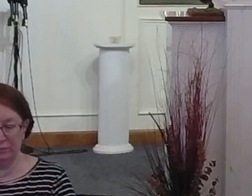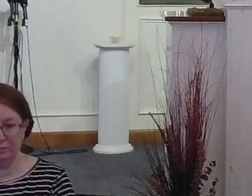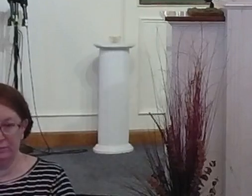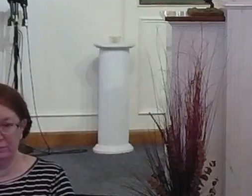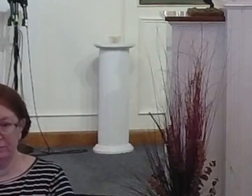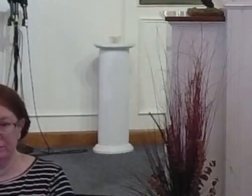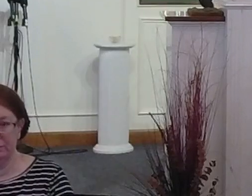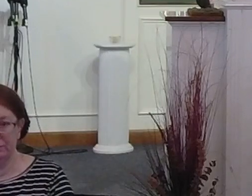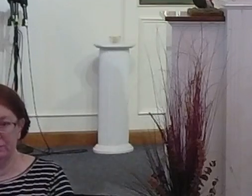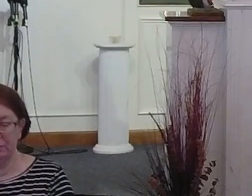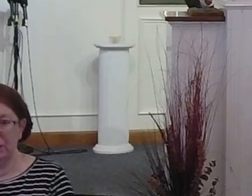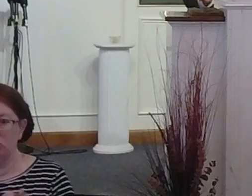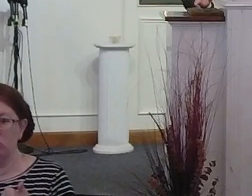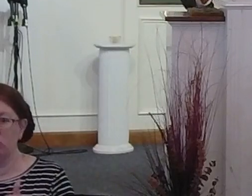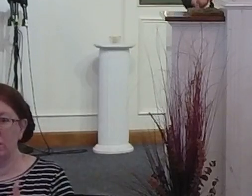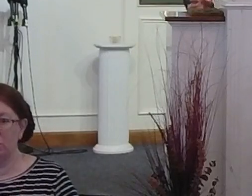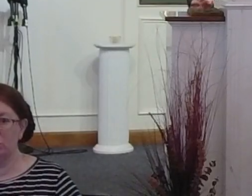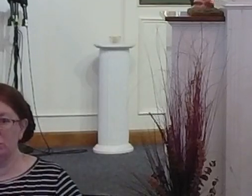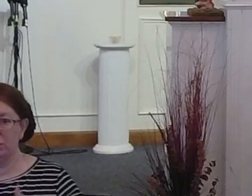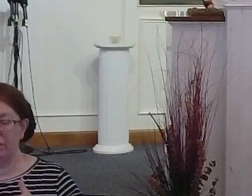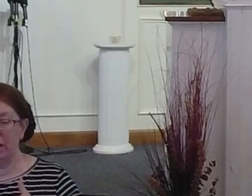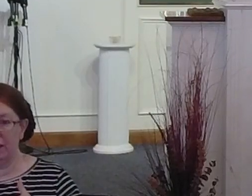sin el Espíritu Santo en nuestras vidas,